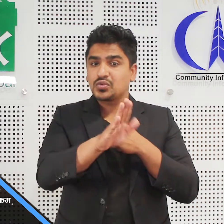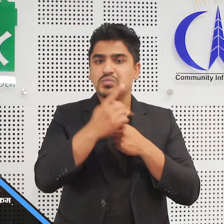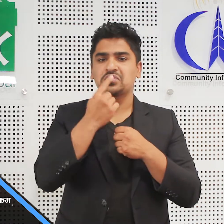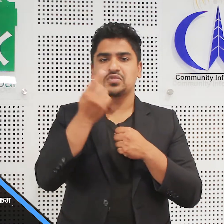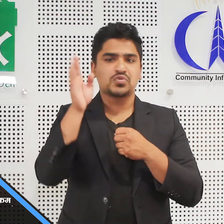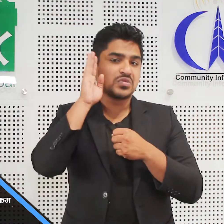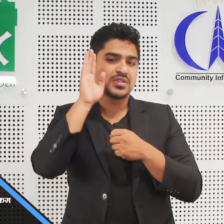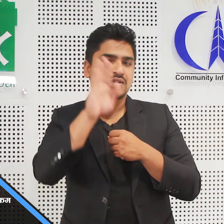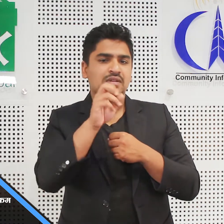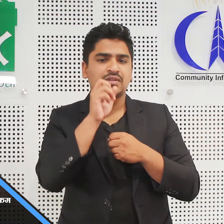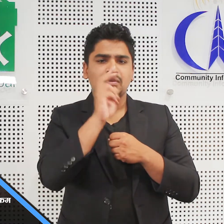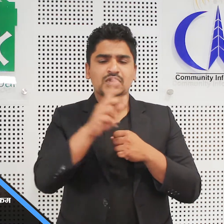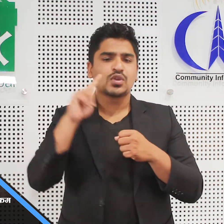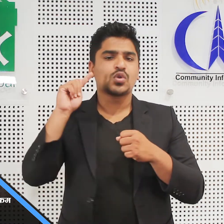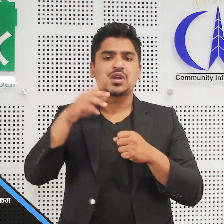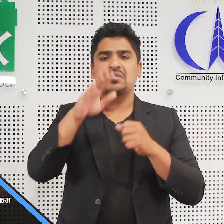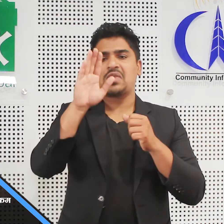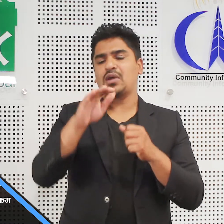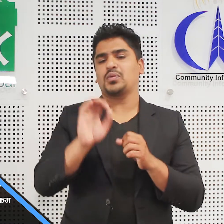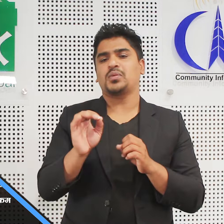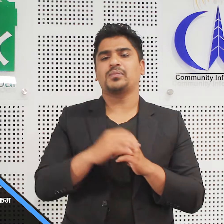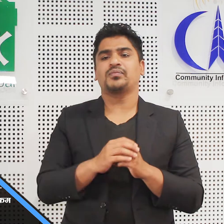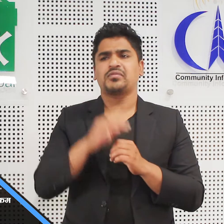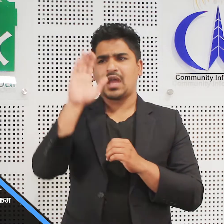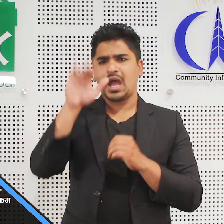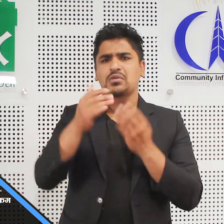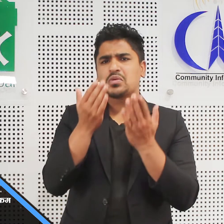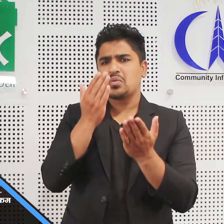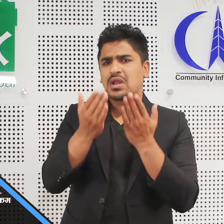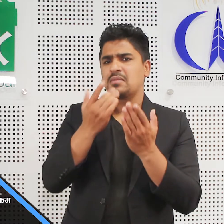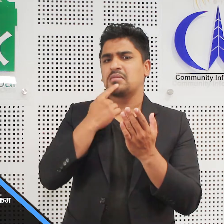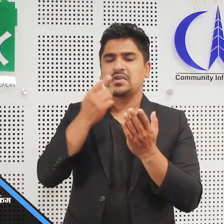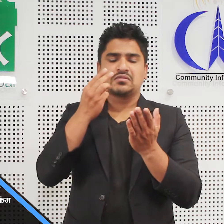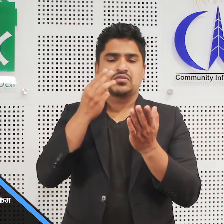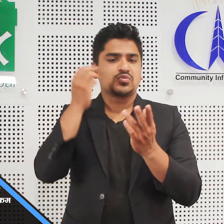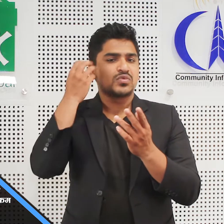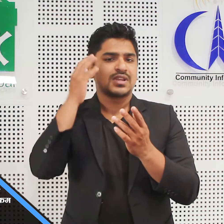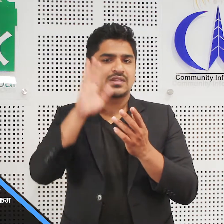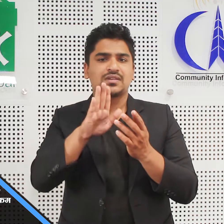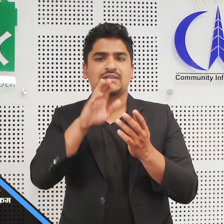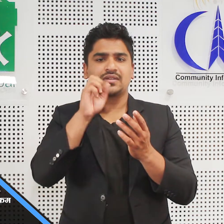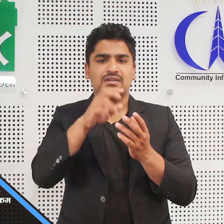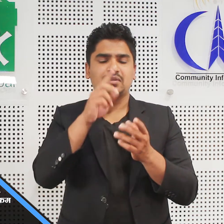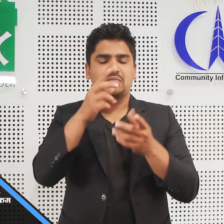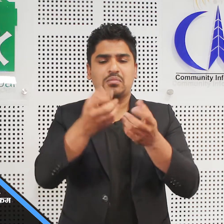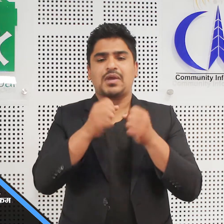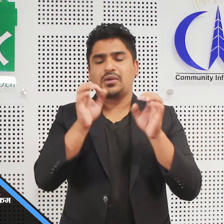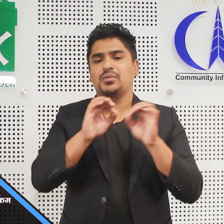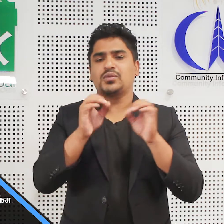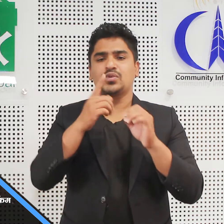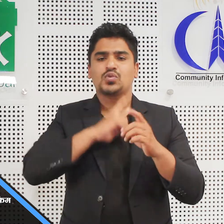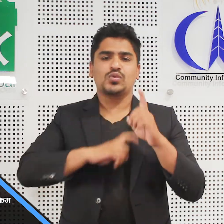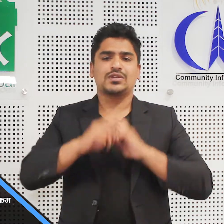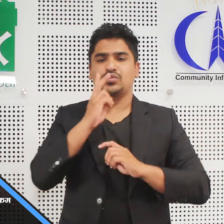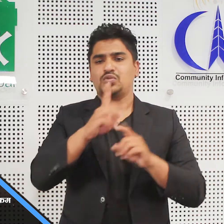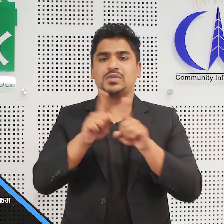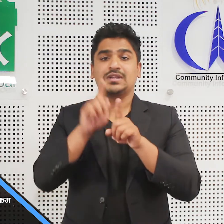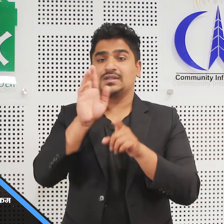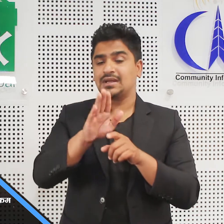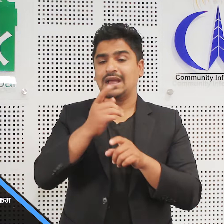चाहिँ सुनिन्छ। त्यो चाहिँ कैलालीमा आएको छैन या आउँदै गरिरहेको छ मात्रै भन्ने सुनिएको छ। त्यो अहिलेसम्म हामीले चाहिँ त्यो चाहिँ फेला पारेको छैनौँ, गुनासो त्यो पनि छ मबाट। र हामी जस्ता